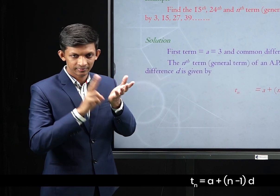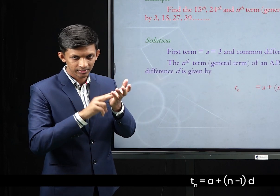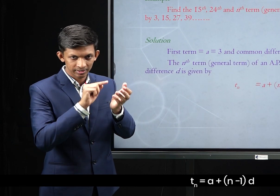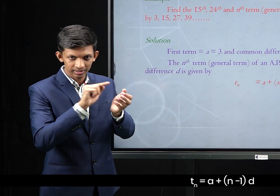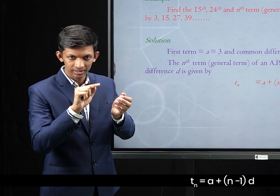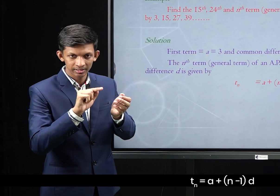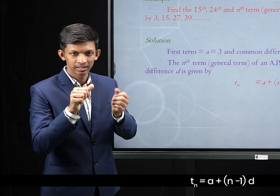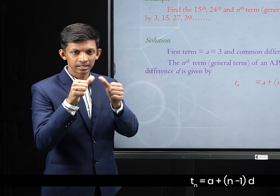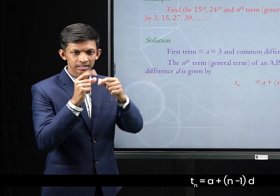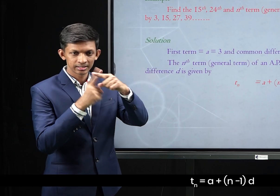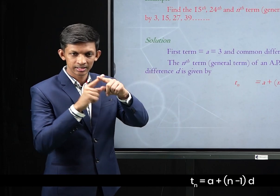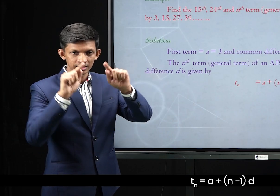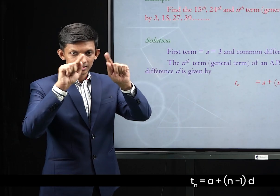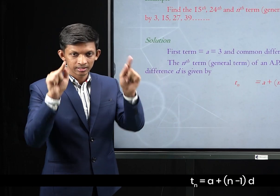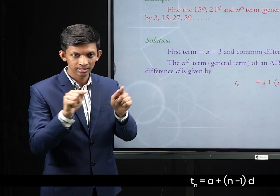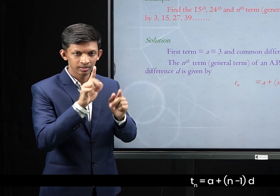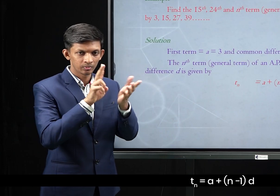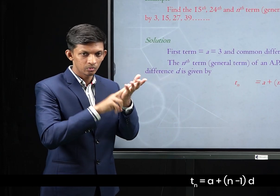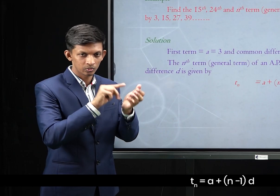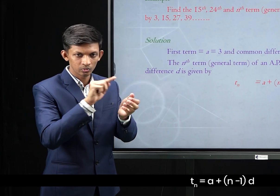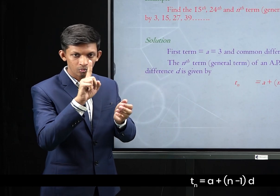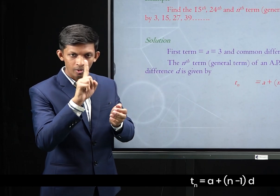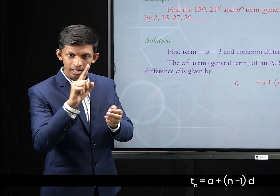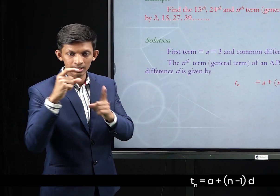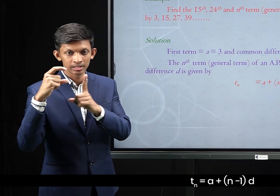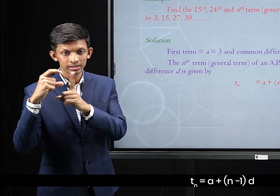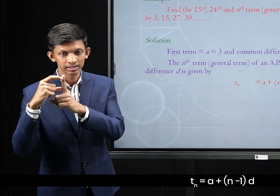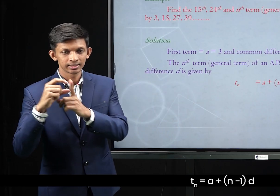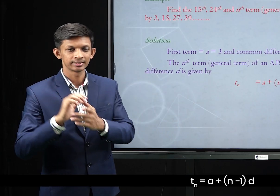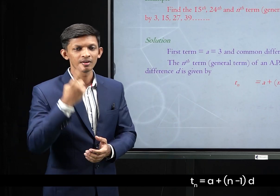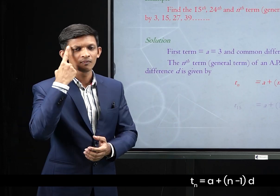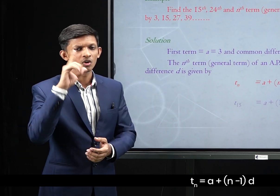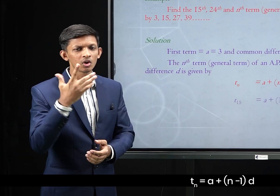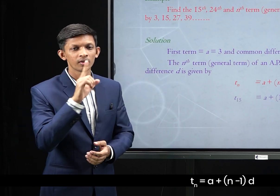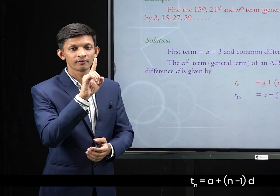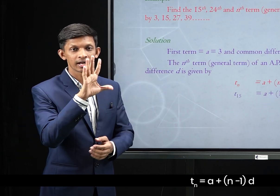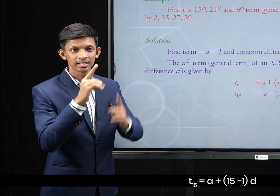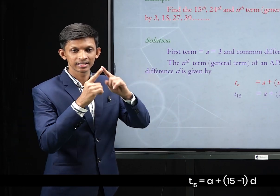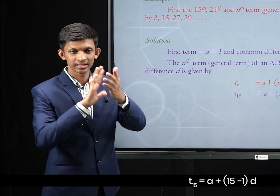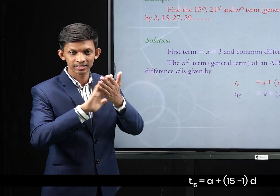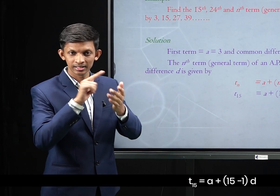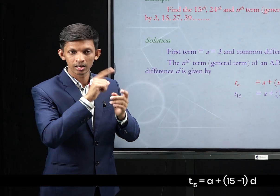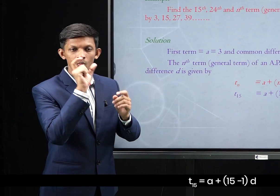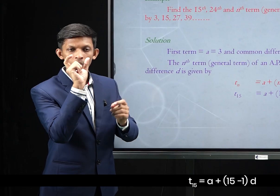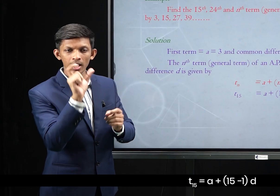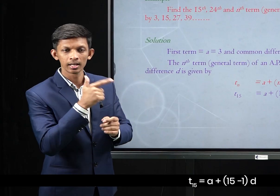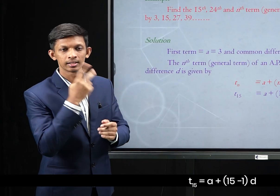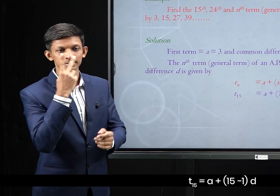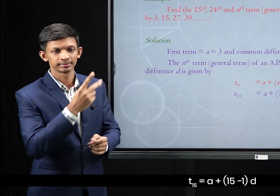tn ஈடு ஏ கூட்டல் அடைப்புக்குறிக்குள் n கழித்தல் 1 டி டி 15 ஈடு